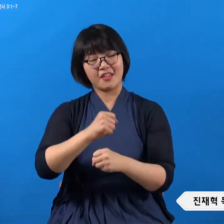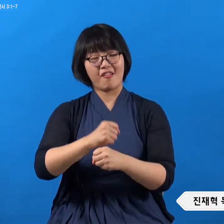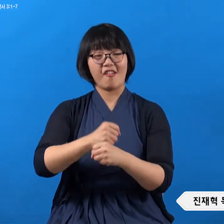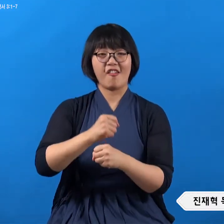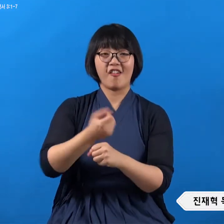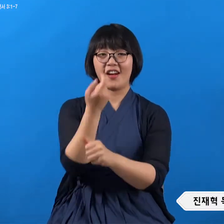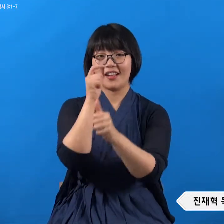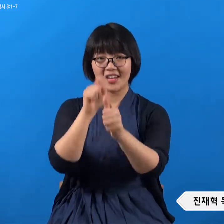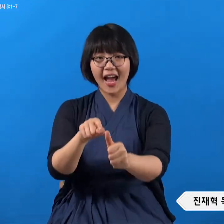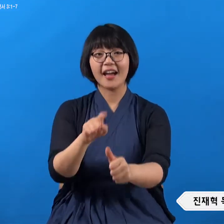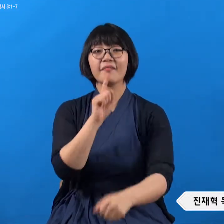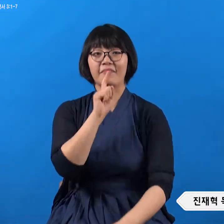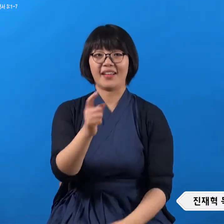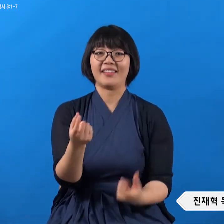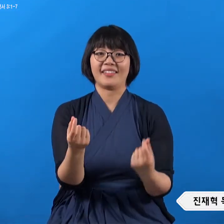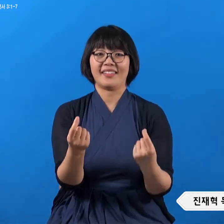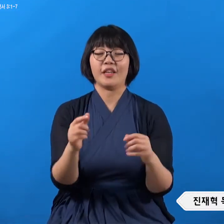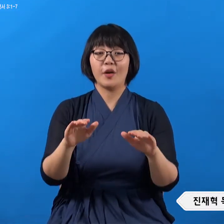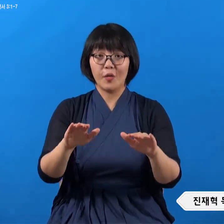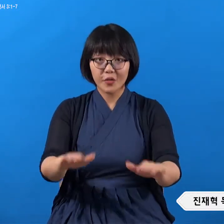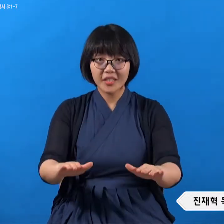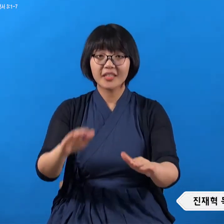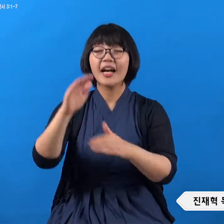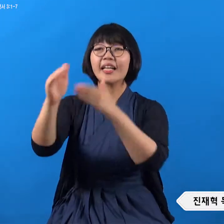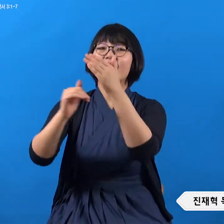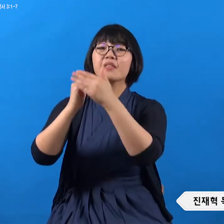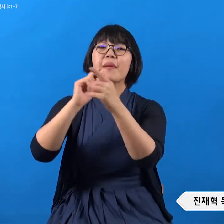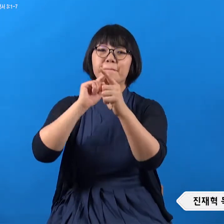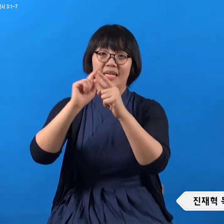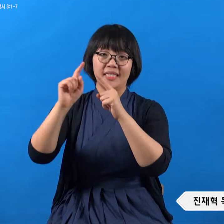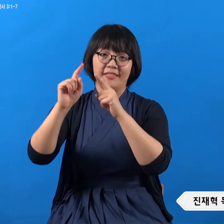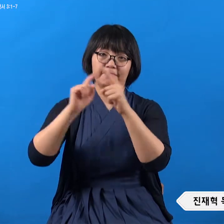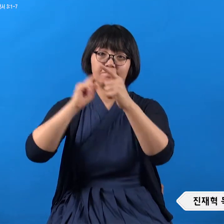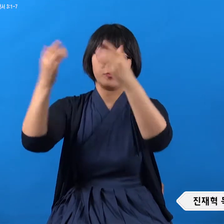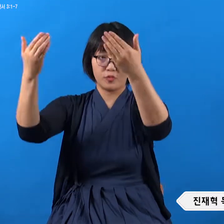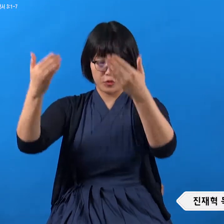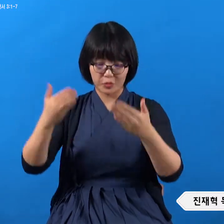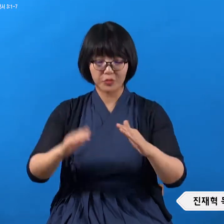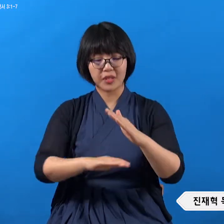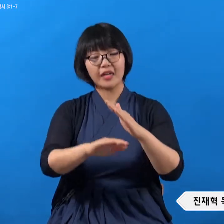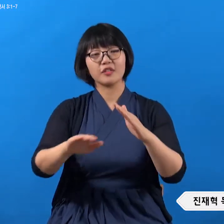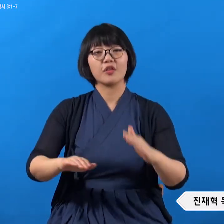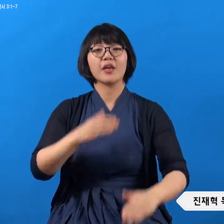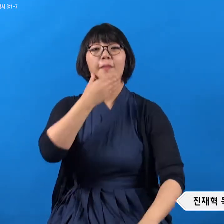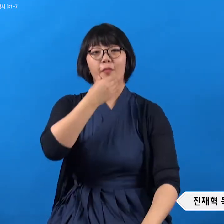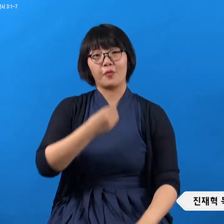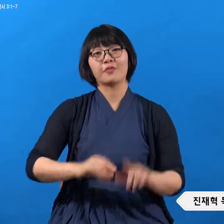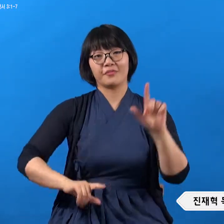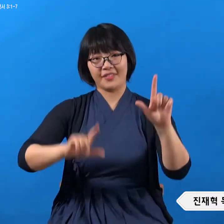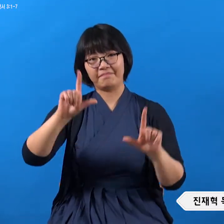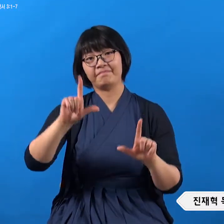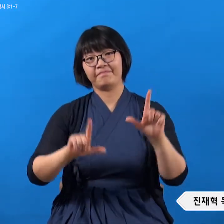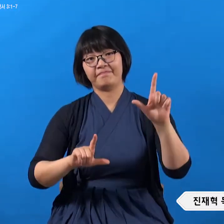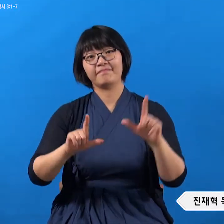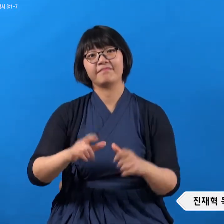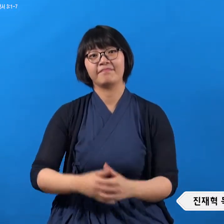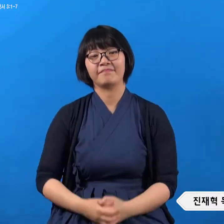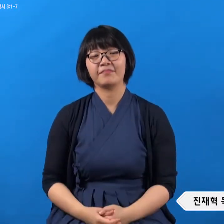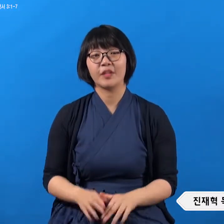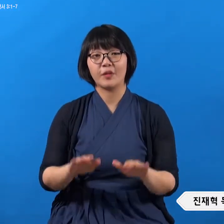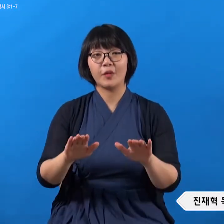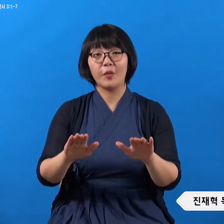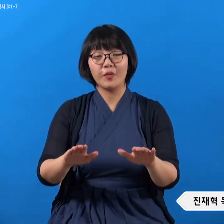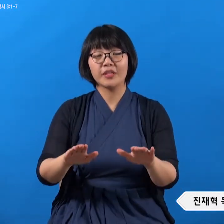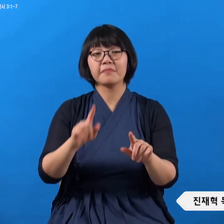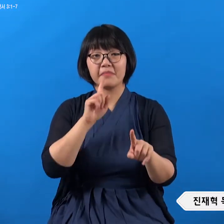말씀으로 나아가는 것, 오늘 성경이 우리에게 말씀하시는 행복한 가정의 모습입니다.